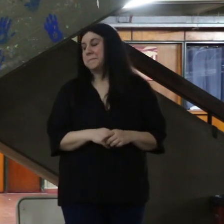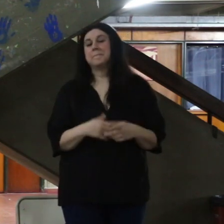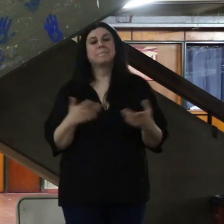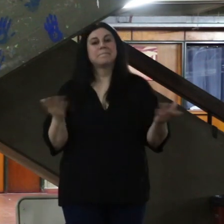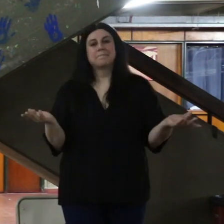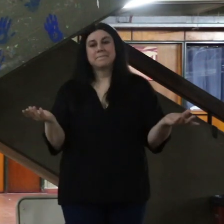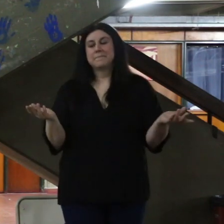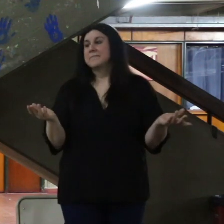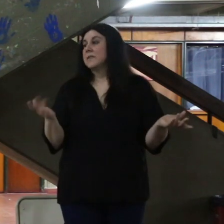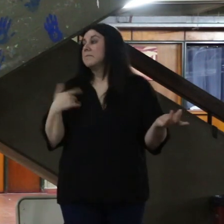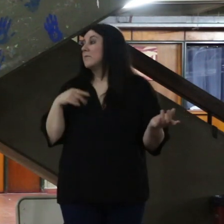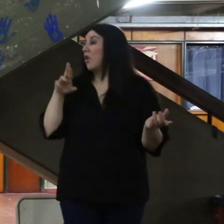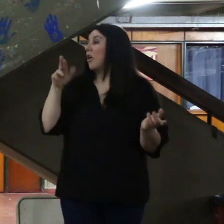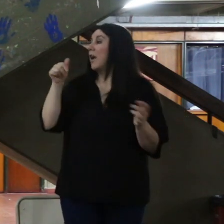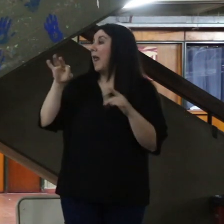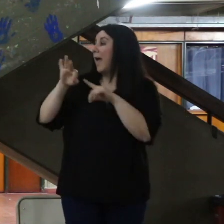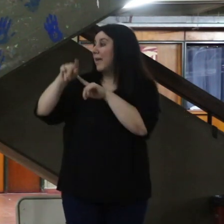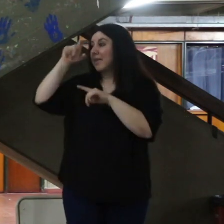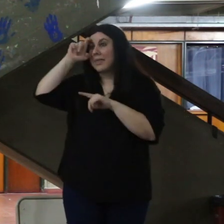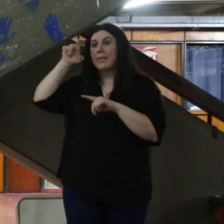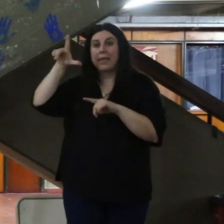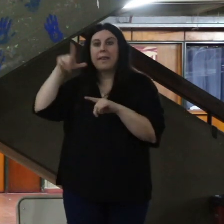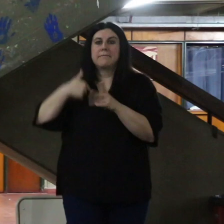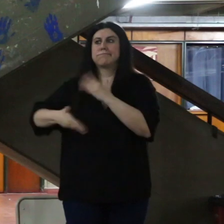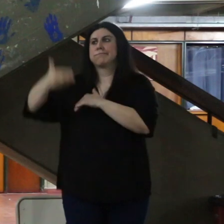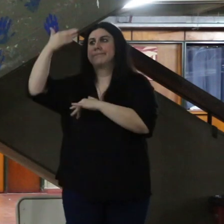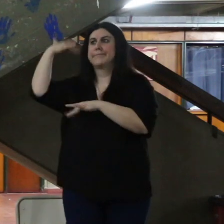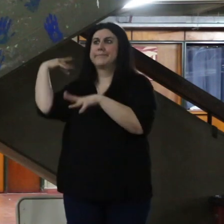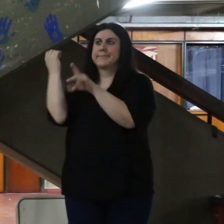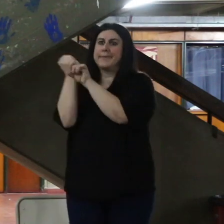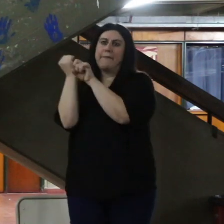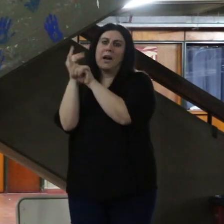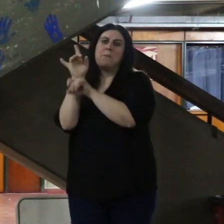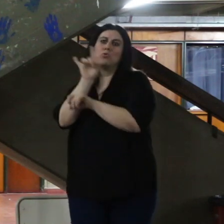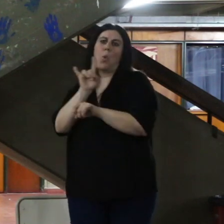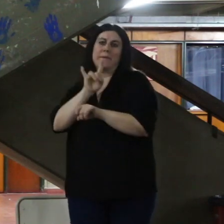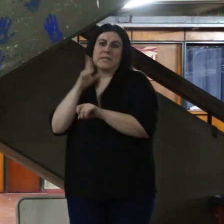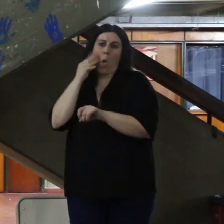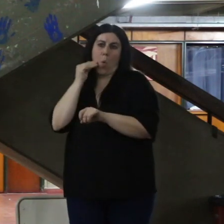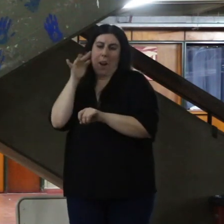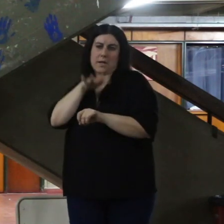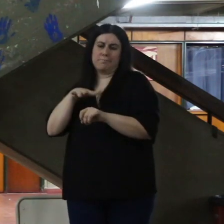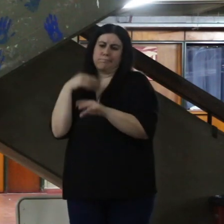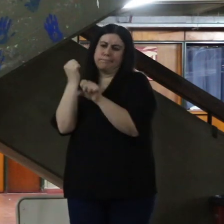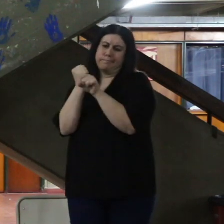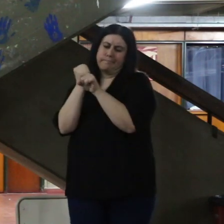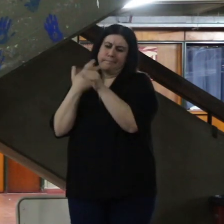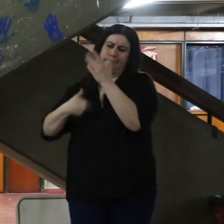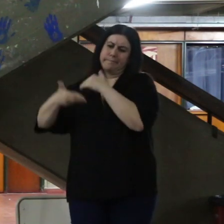Nada, con Raquel, que venimos también trabajando mucho desde la Universidad de Burlingame y